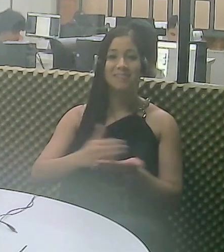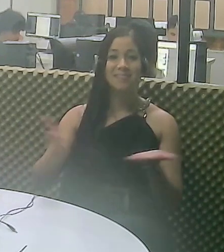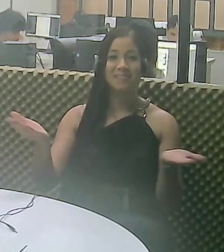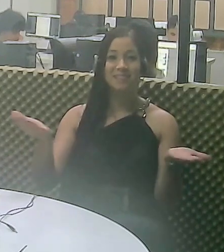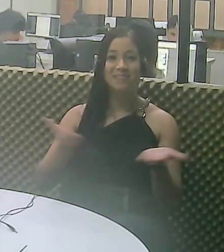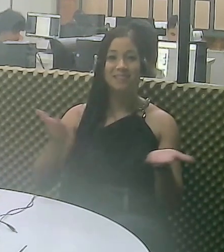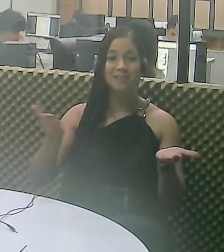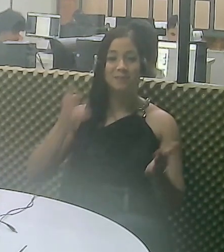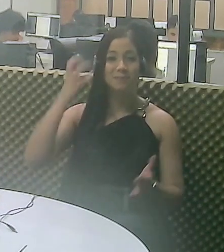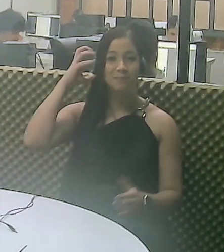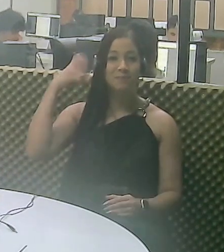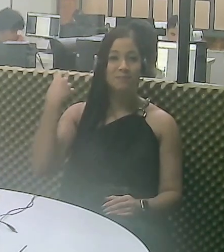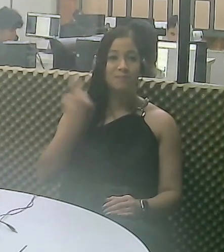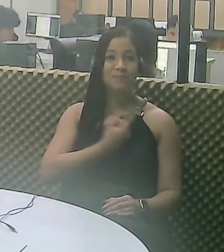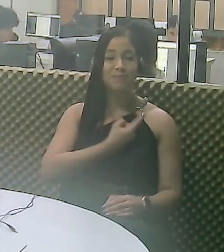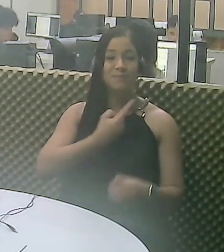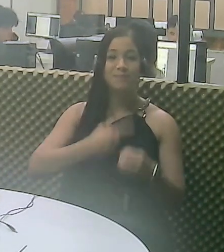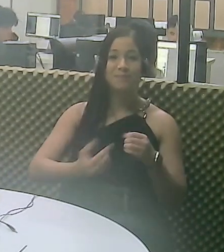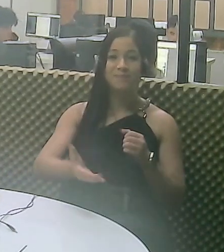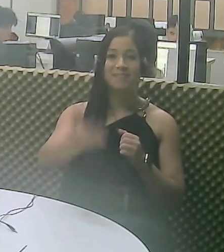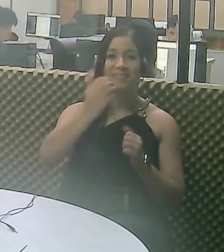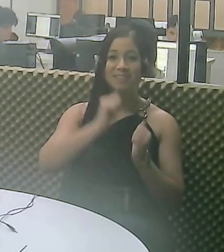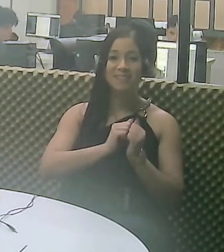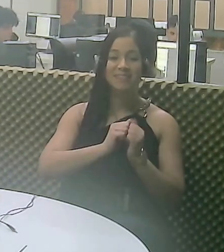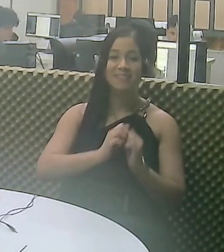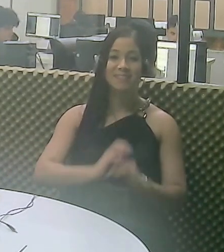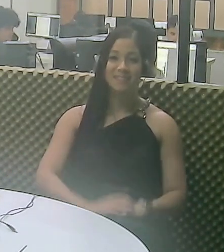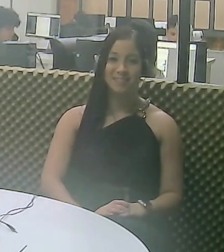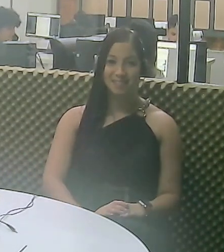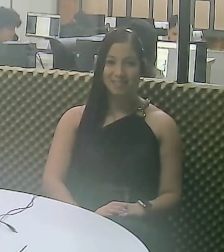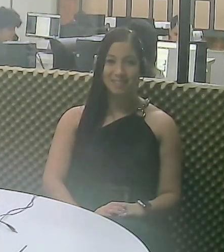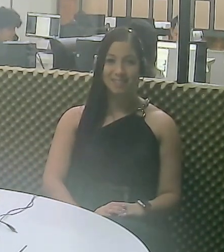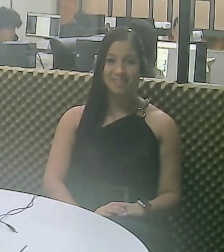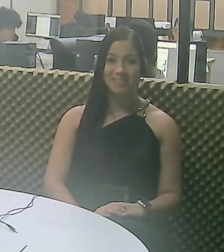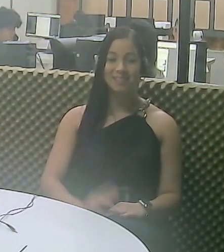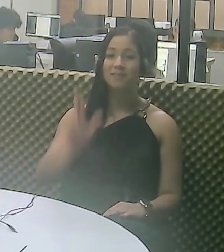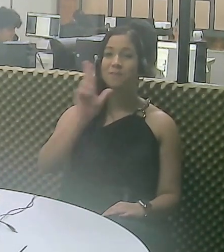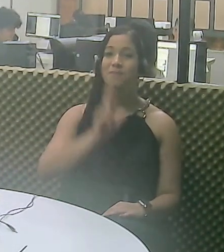partir de agora na Rádio Nossa Cidade. Vem com a gente!